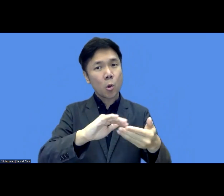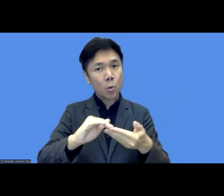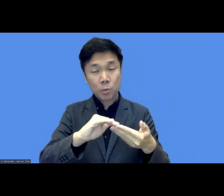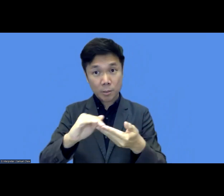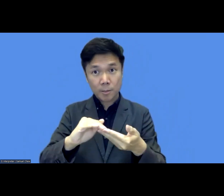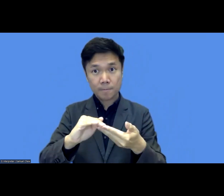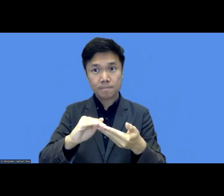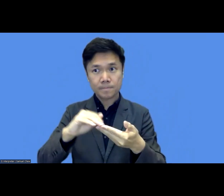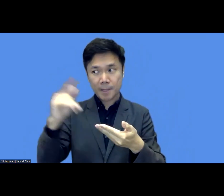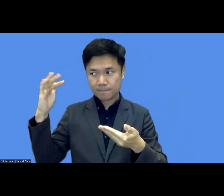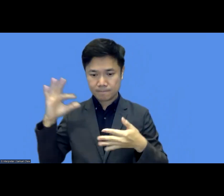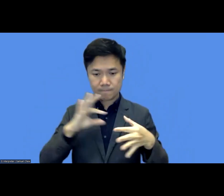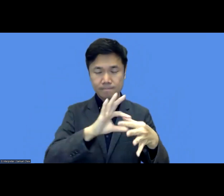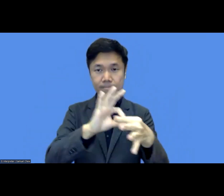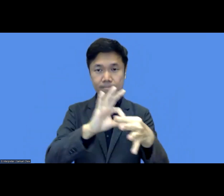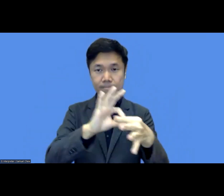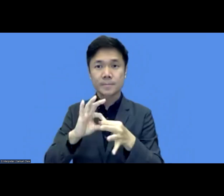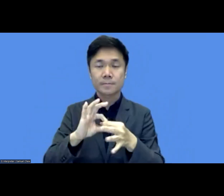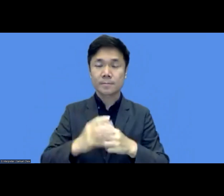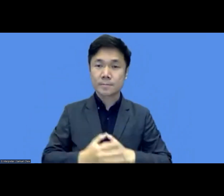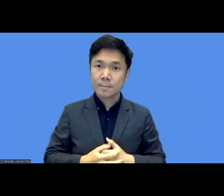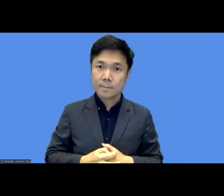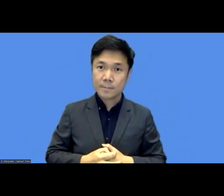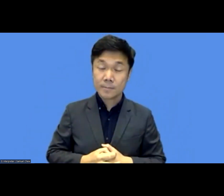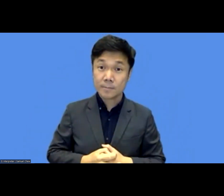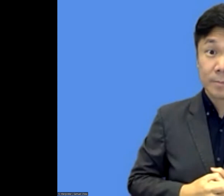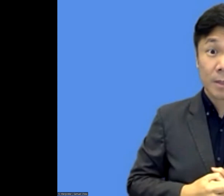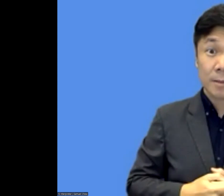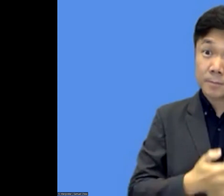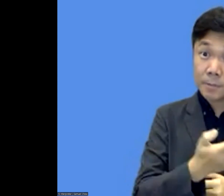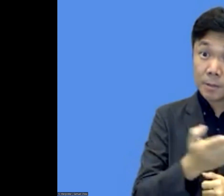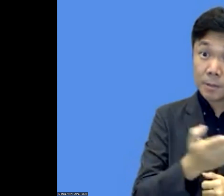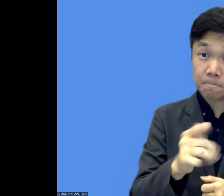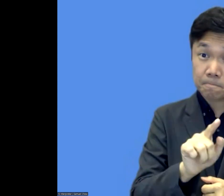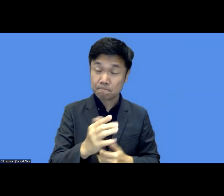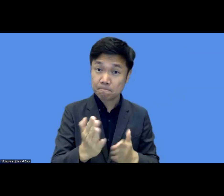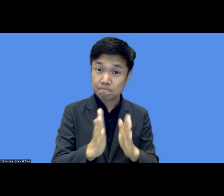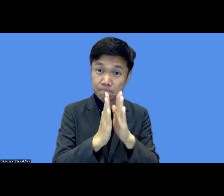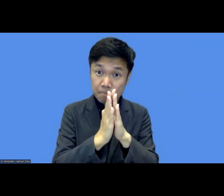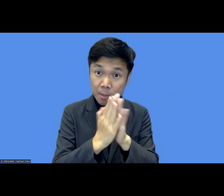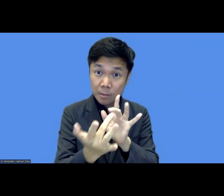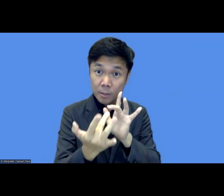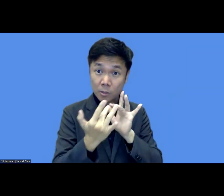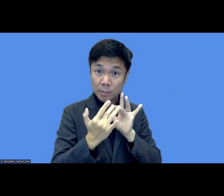desarrollos internacionales. Hay bastantes abordajes y muchas maneras de